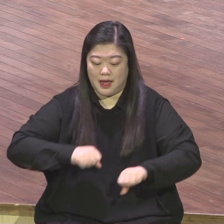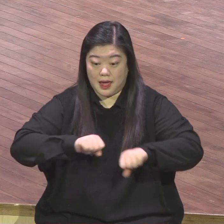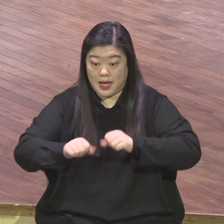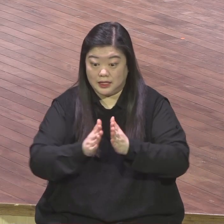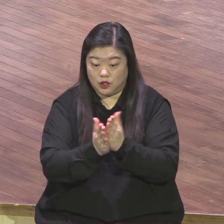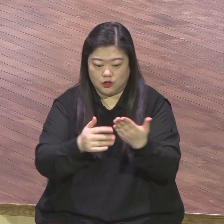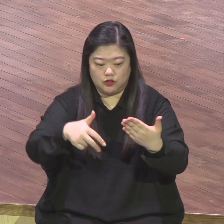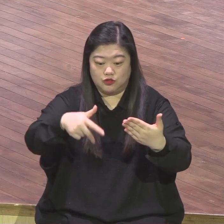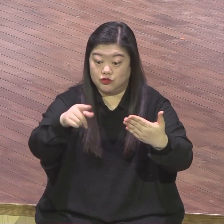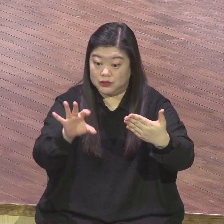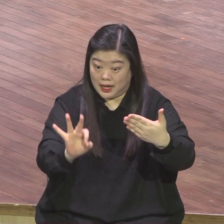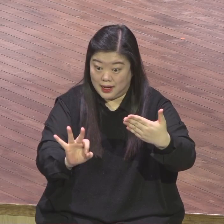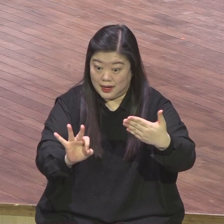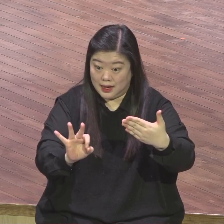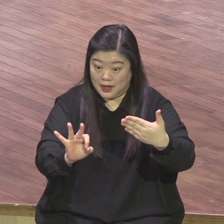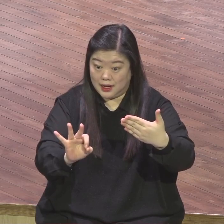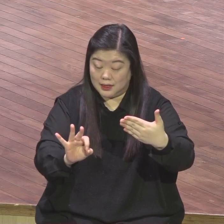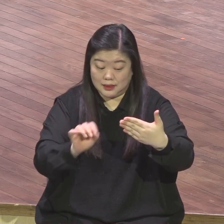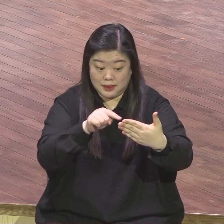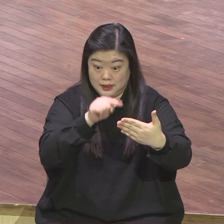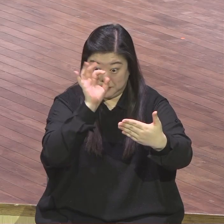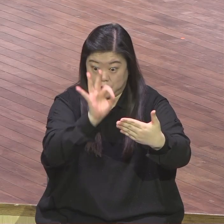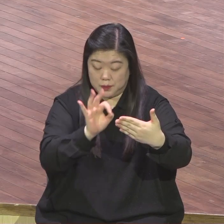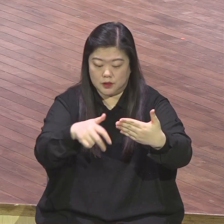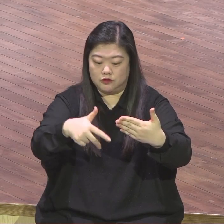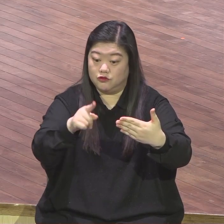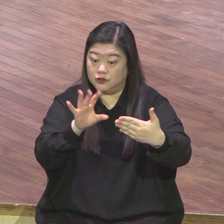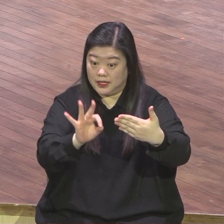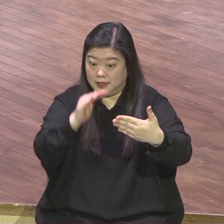이 회심장이라고 할 수 있죠. 사도행전 9장을